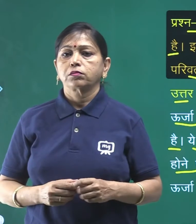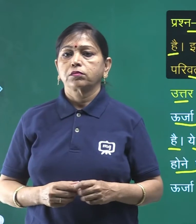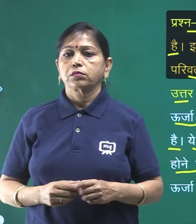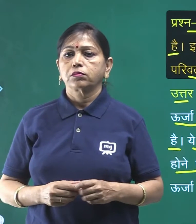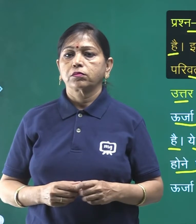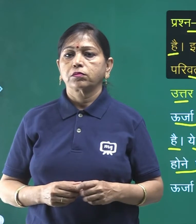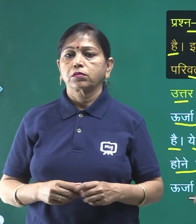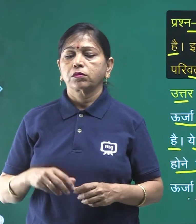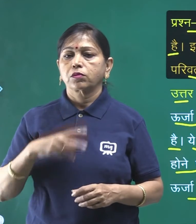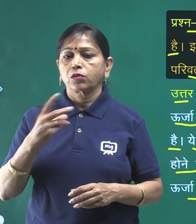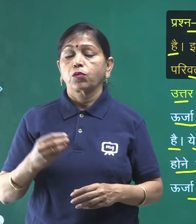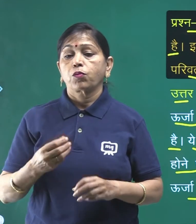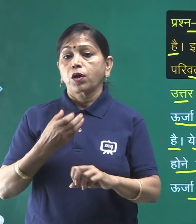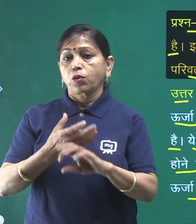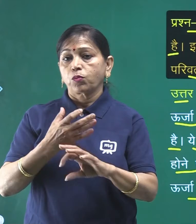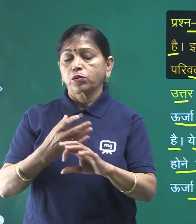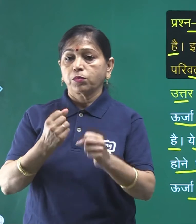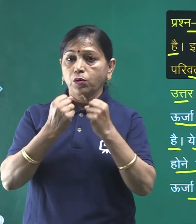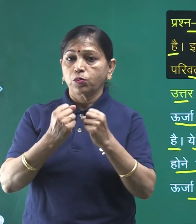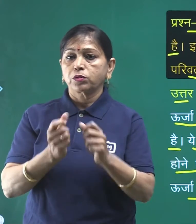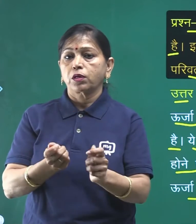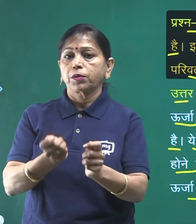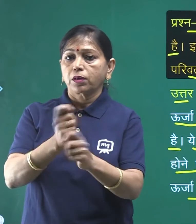व ऊष्मा ऊर्जा में बदलती है।